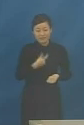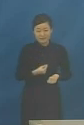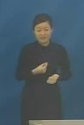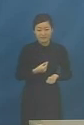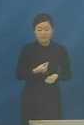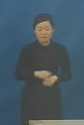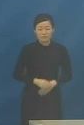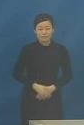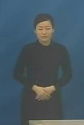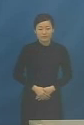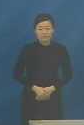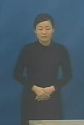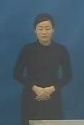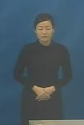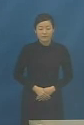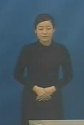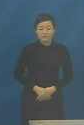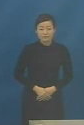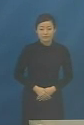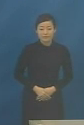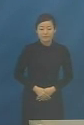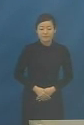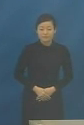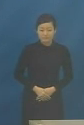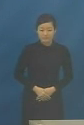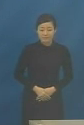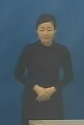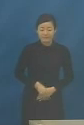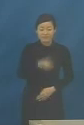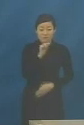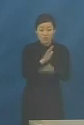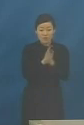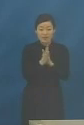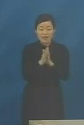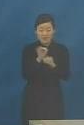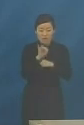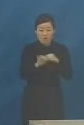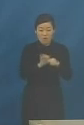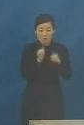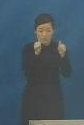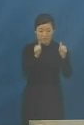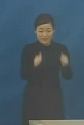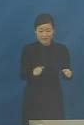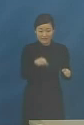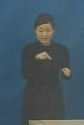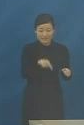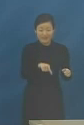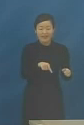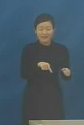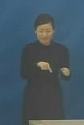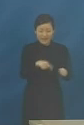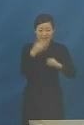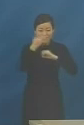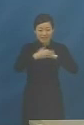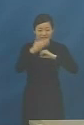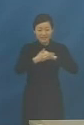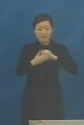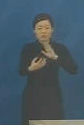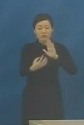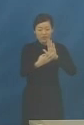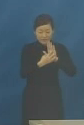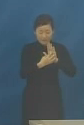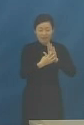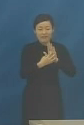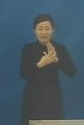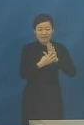これまああのフォーマット県のホームページの方で作っておりまして電子申請で写真を添付していただければ簡単に